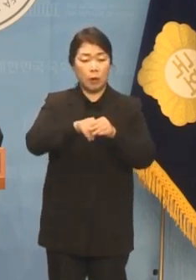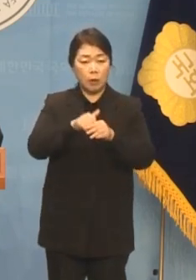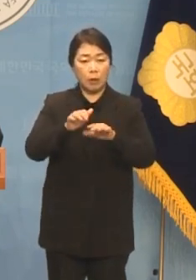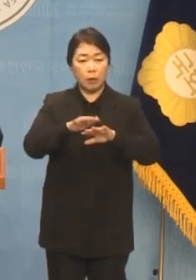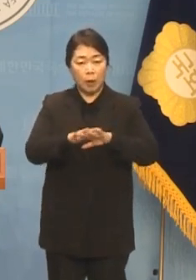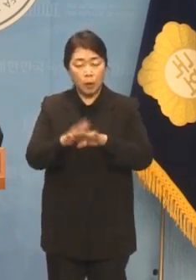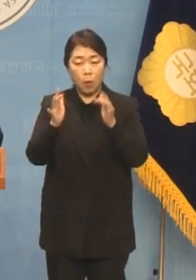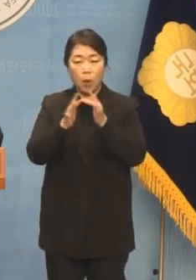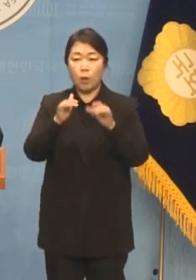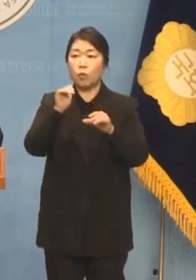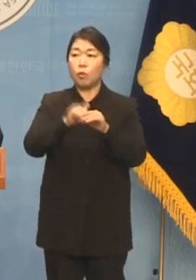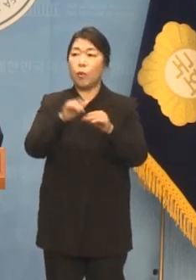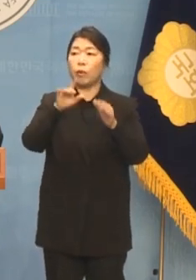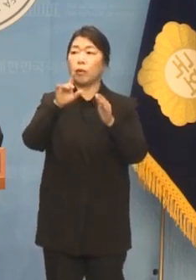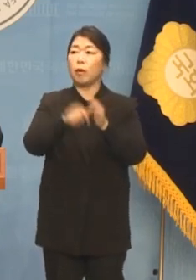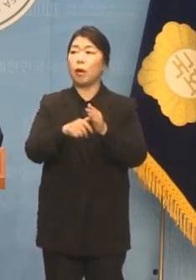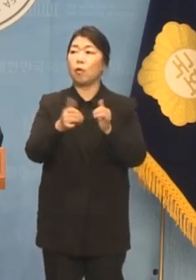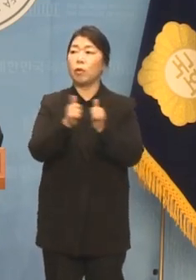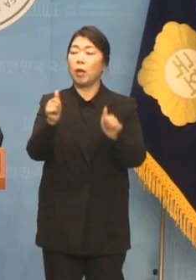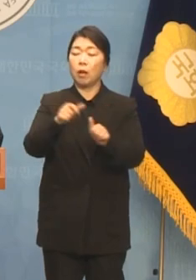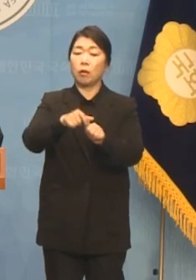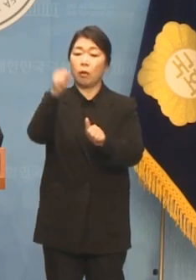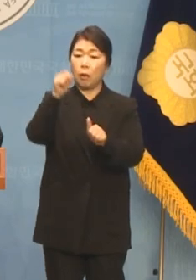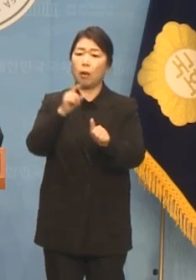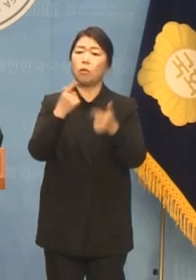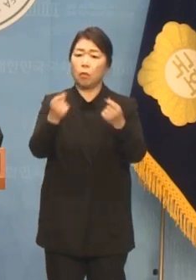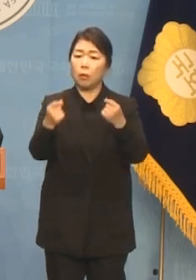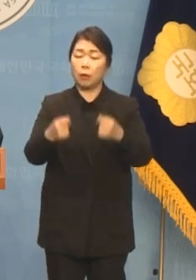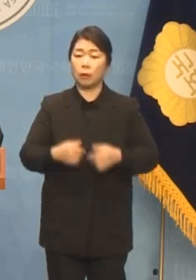투표에서 국민의 선택 한